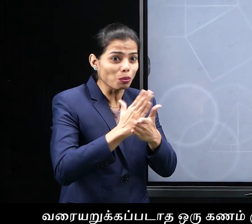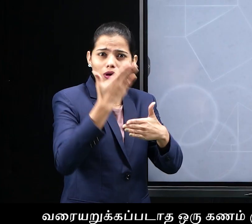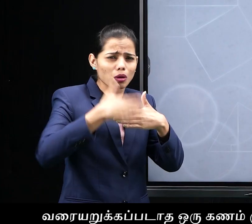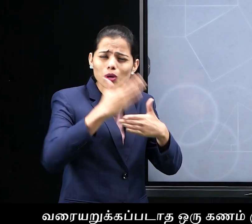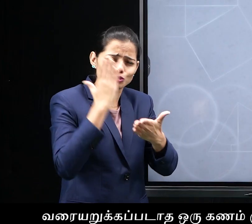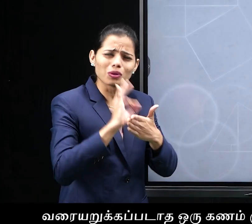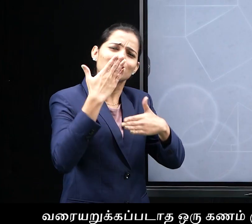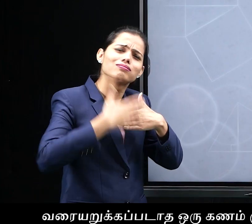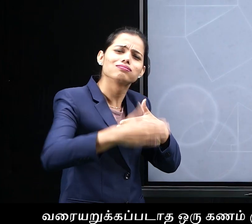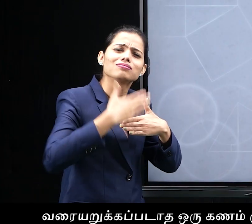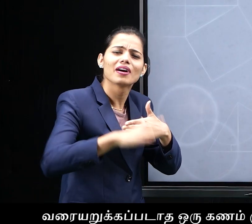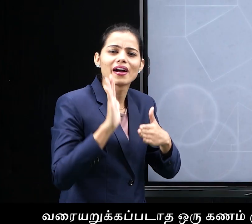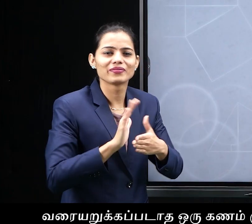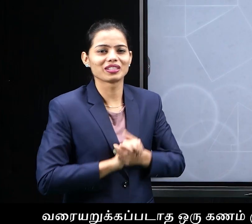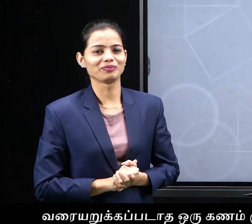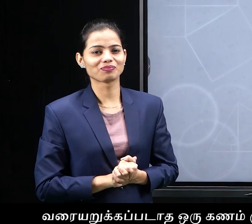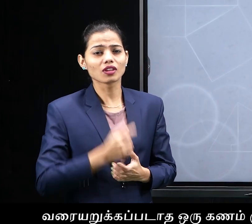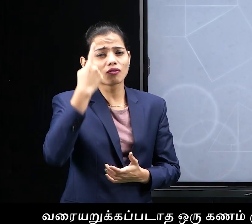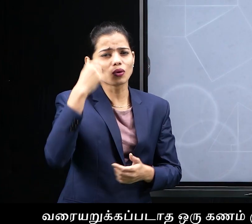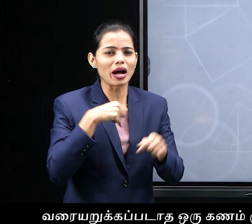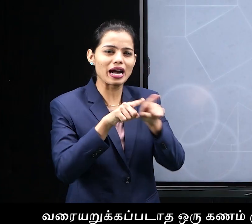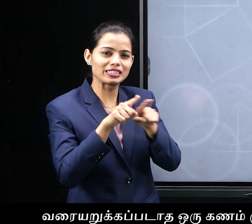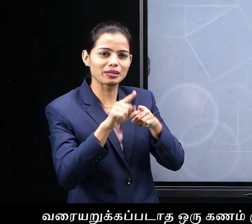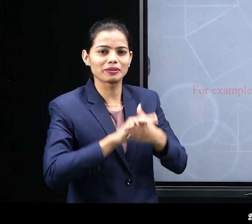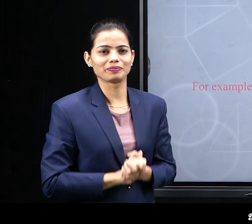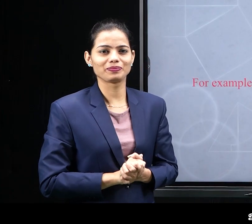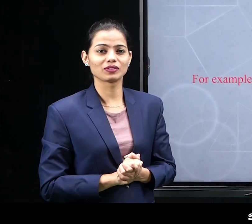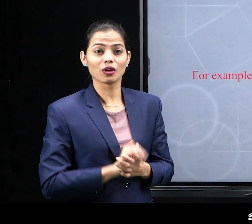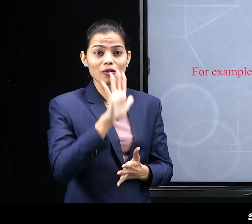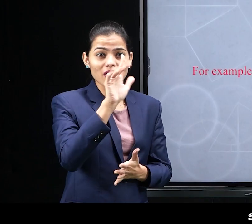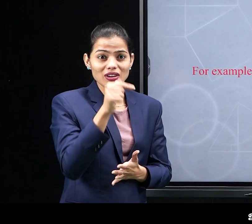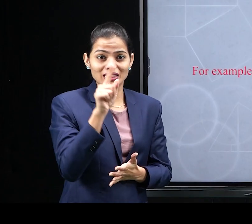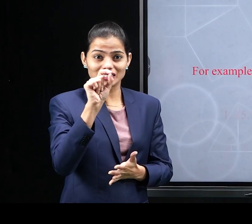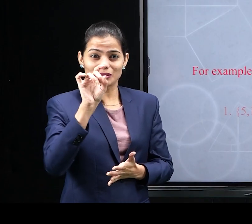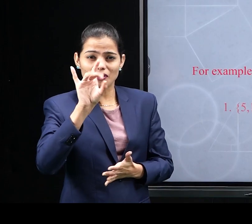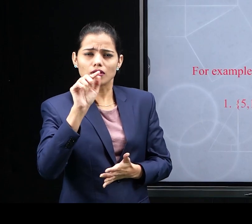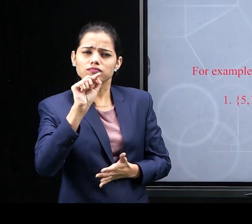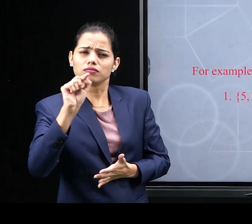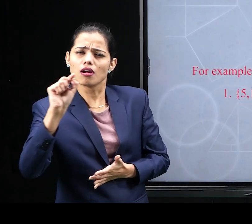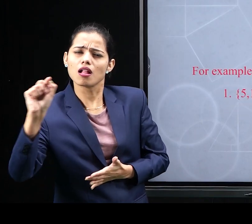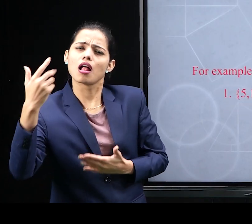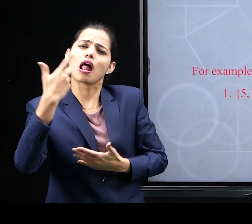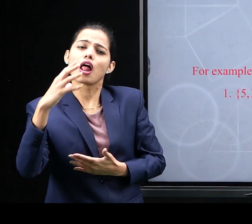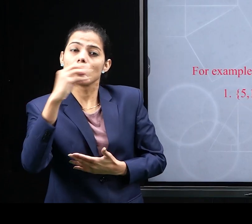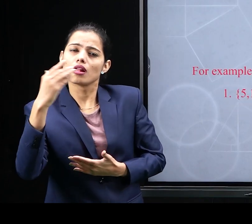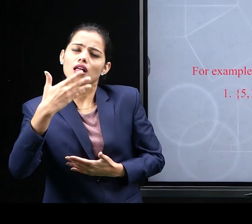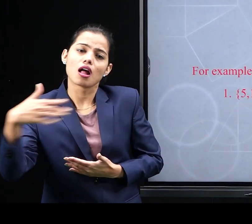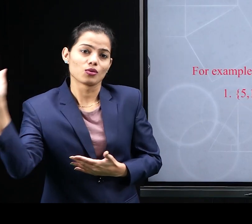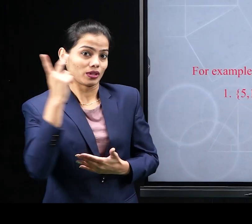வரையறுக்கப்படாத ஒரு கணம் முடிவுறா கணம் என்று அழைக்கப்படுகிறது. உதாரணமாக, சுருள் அடைப்பு குறிக்குள் 5,